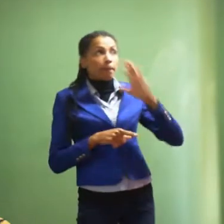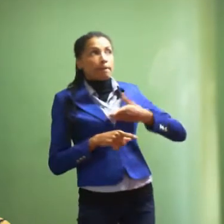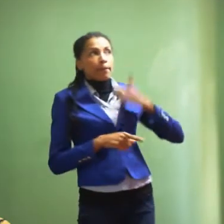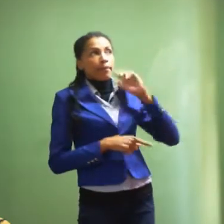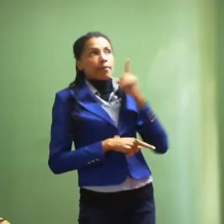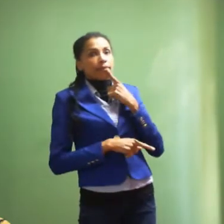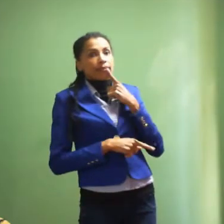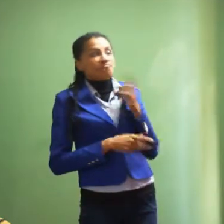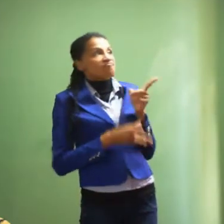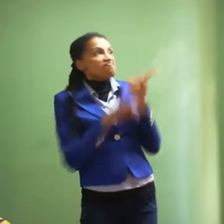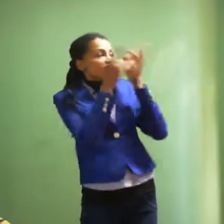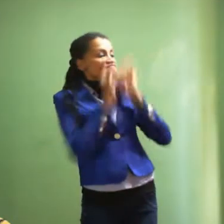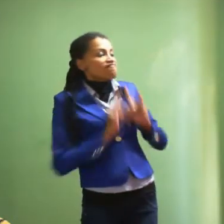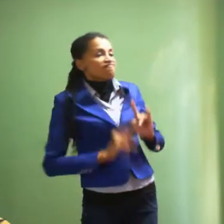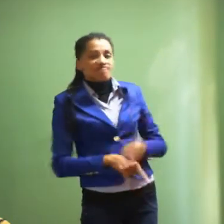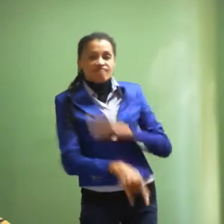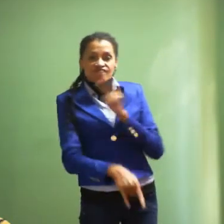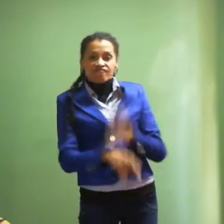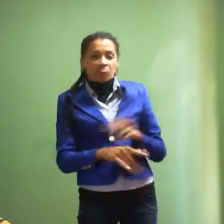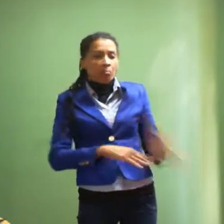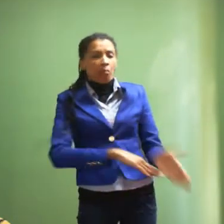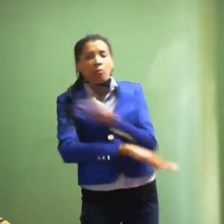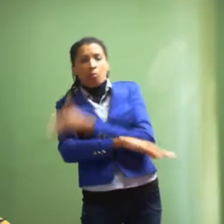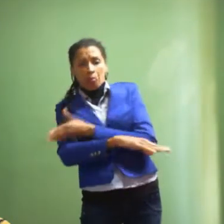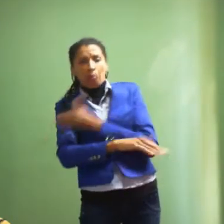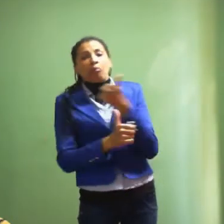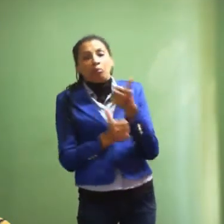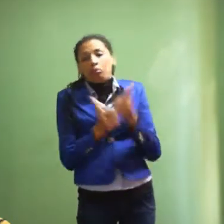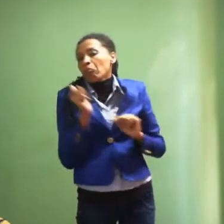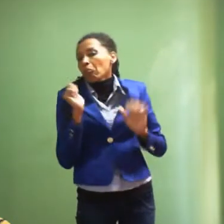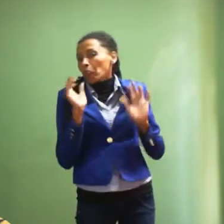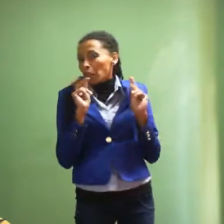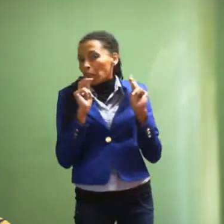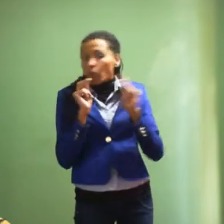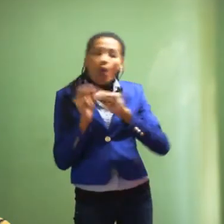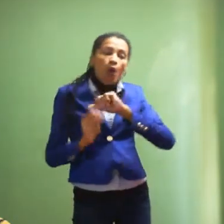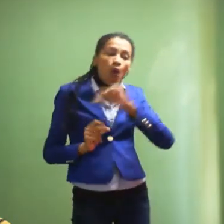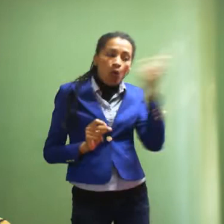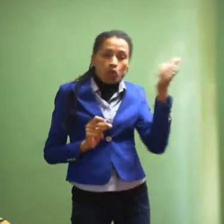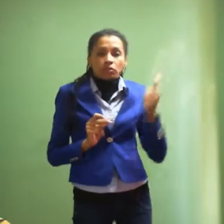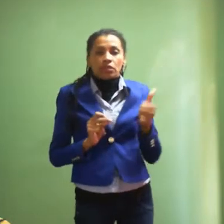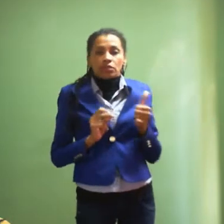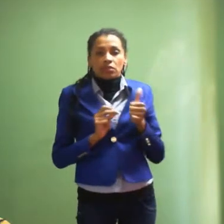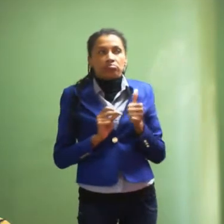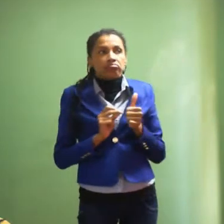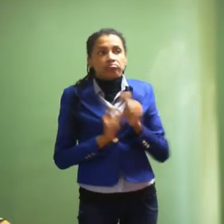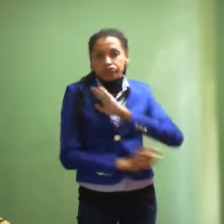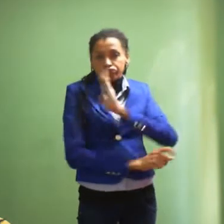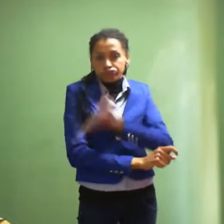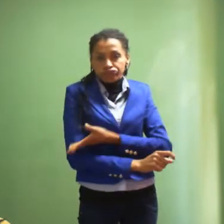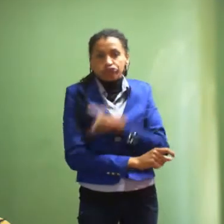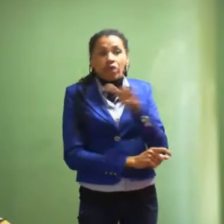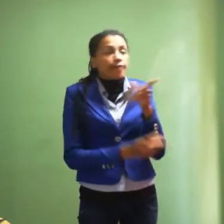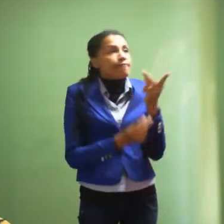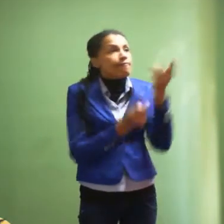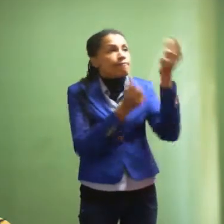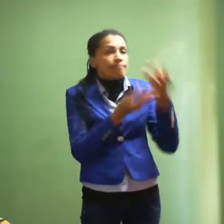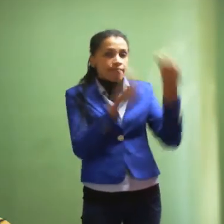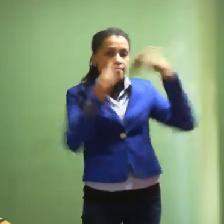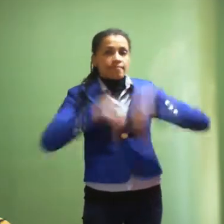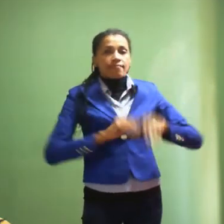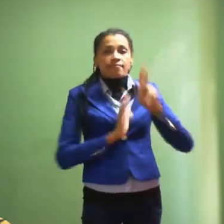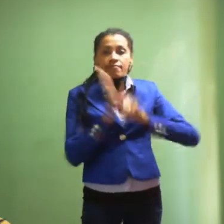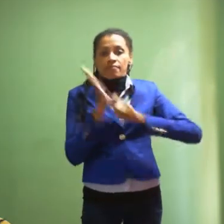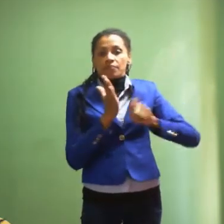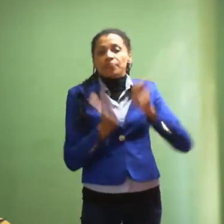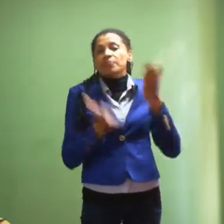señas desde que nació, ha visto la lengua de señas, ha tenido esa cercanía, probablemente va a tener otros elementos que le van a permitir acercarse más rápidamente a la lengua